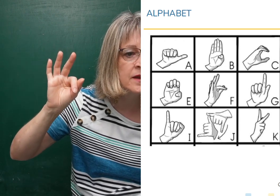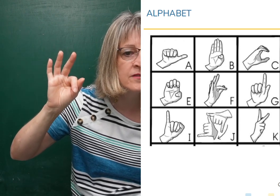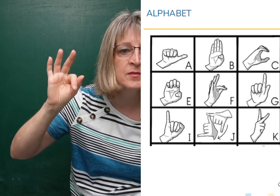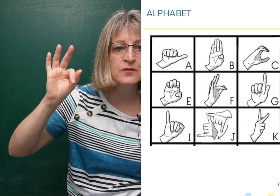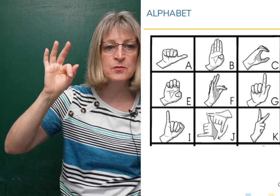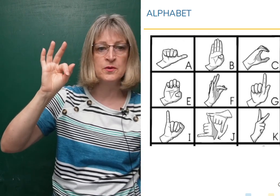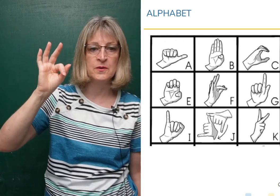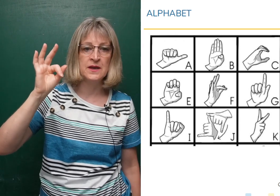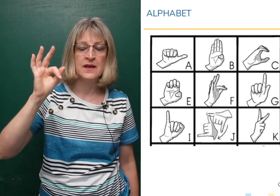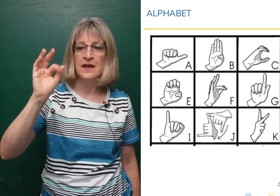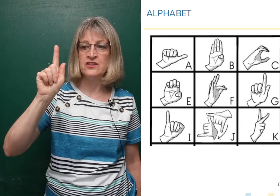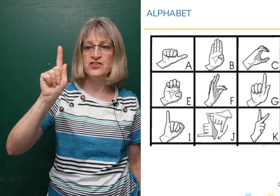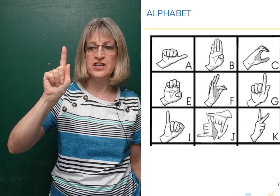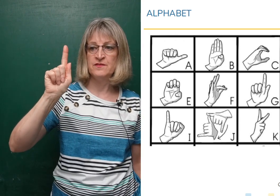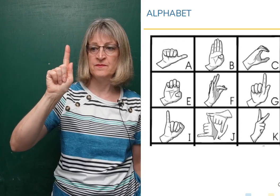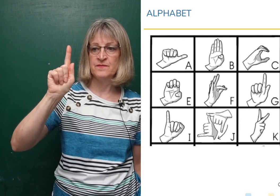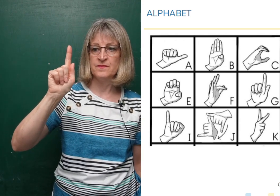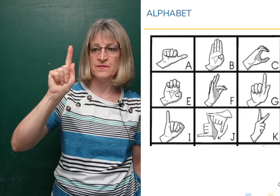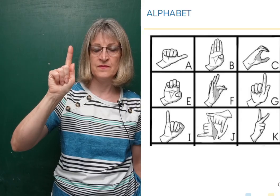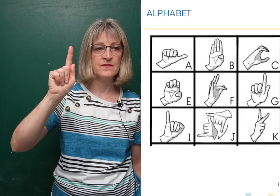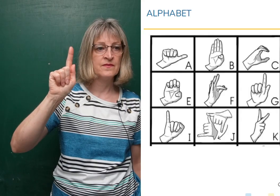bien tout le monde, ouais. G,